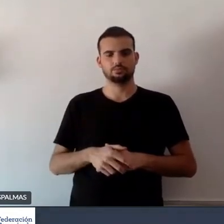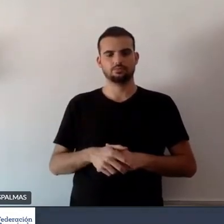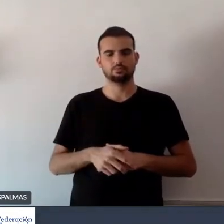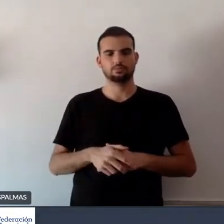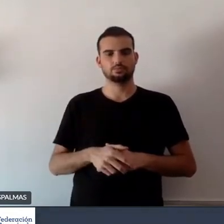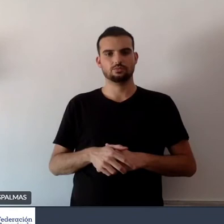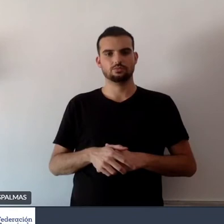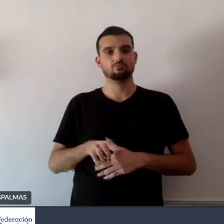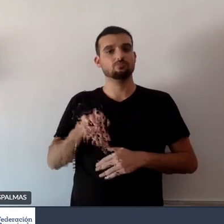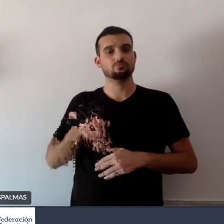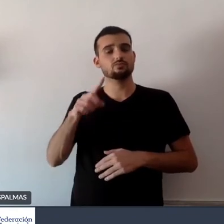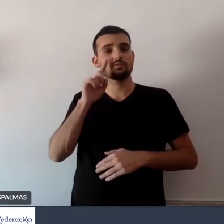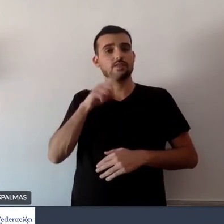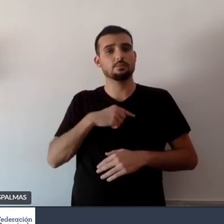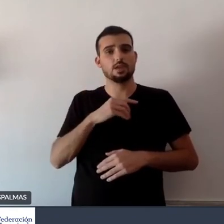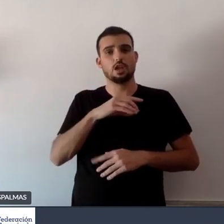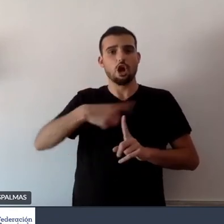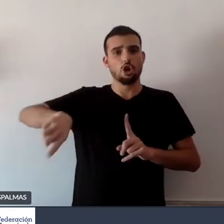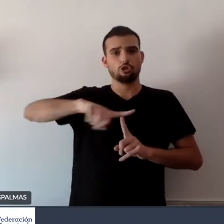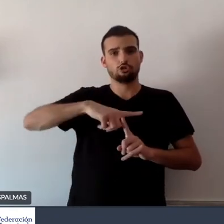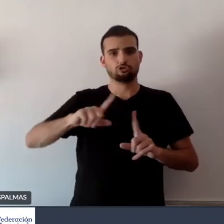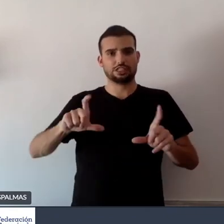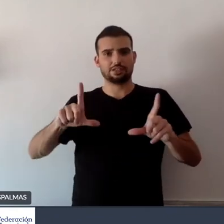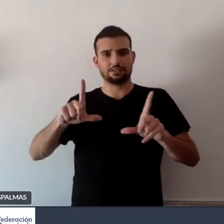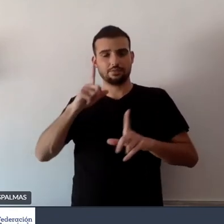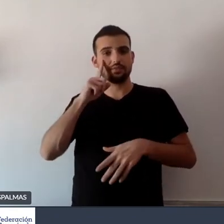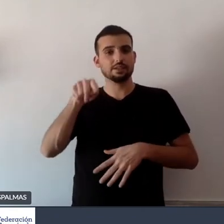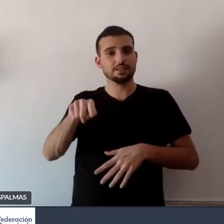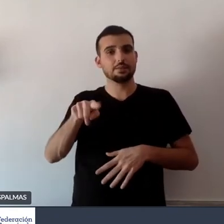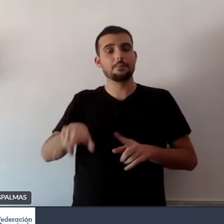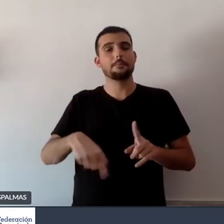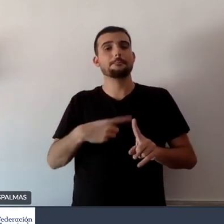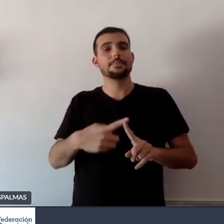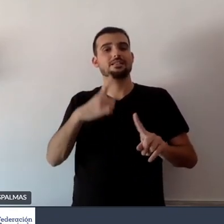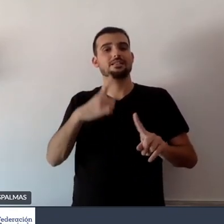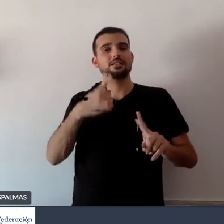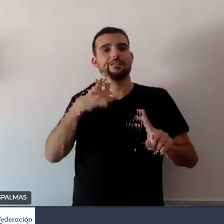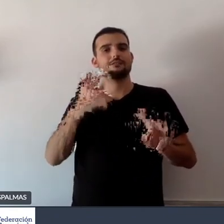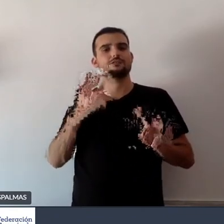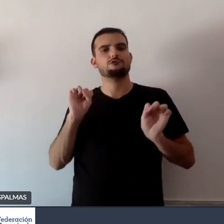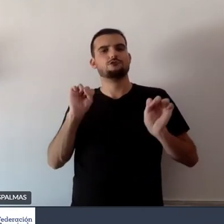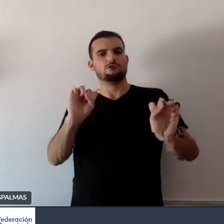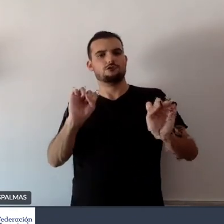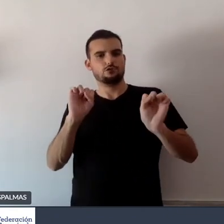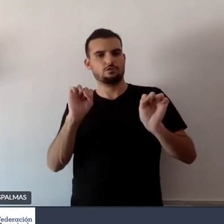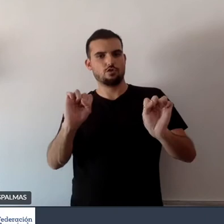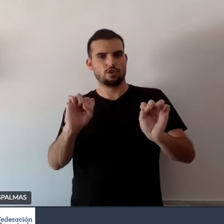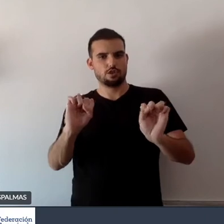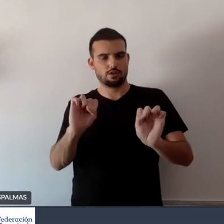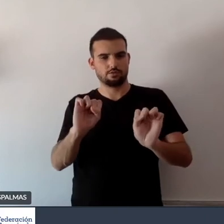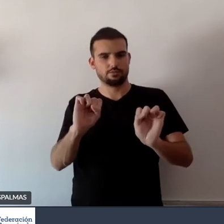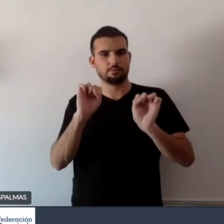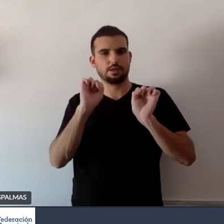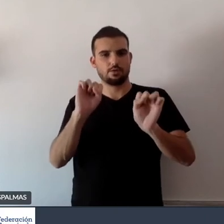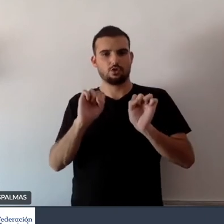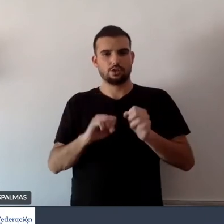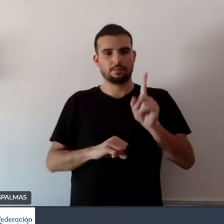Aquí tenemos el cross screen. Y luego tenemos bloqueo para el bloqueado del screen screener.